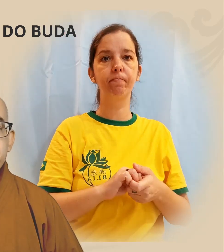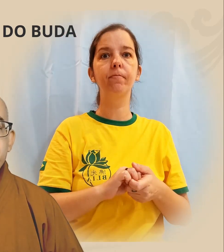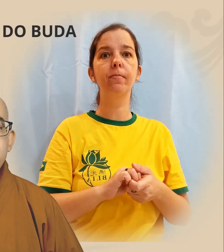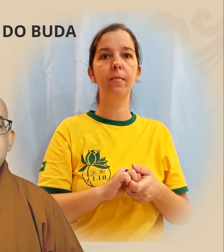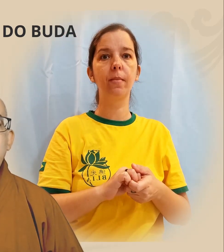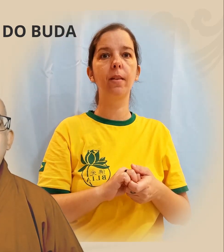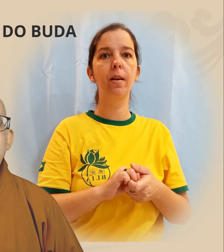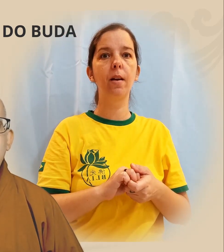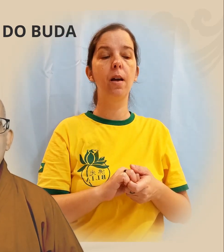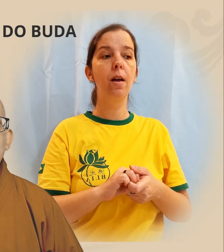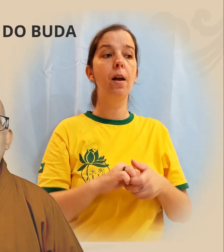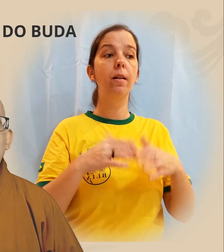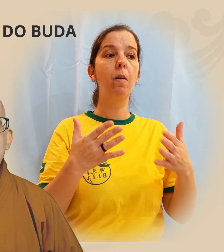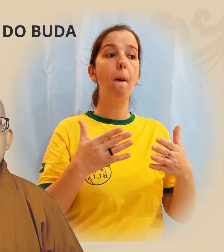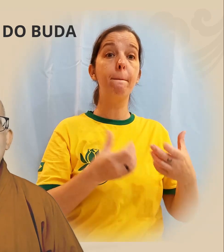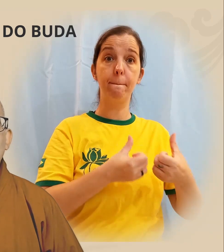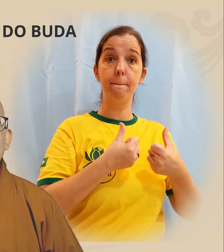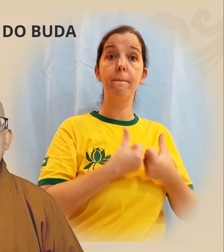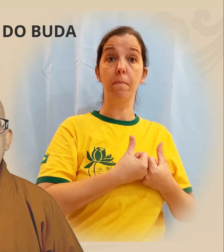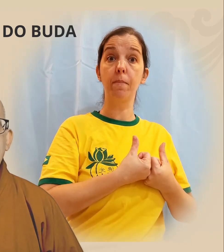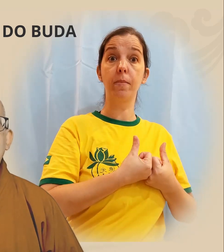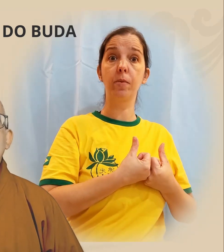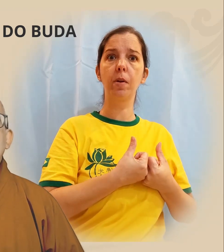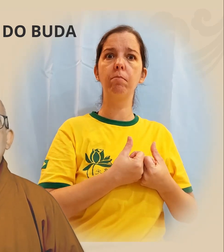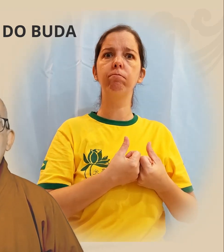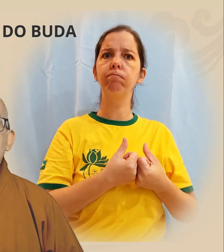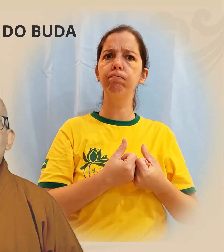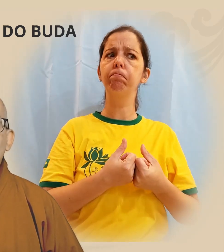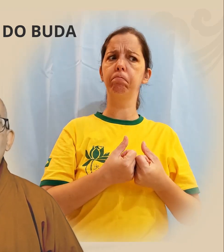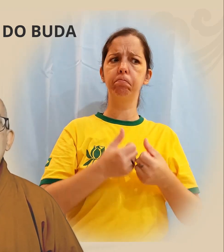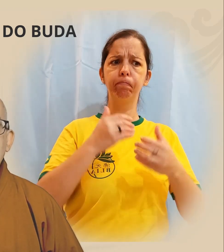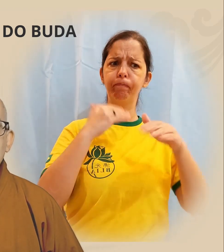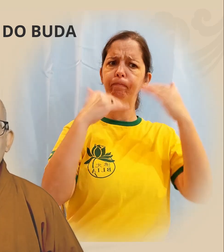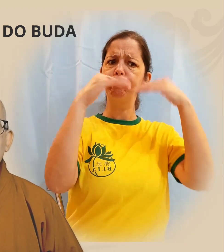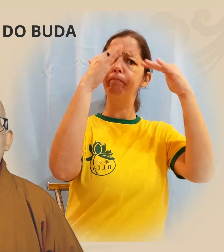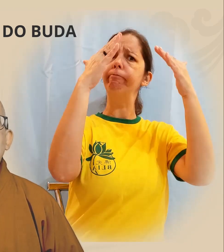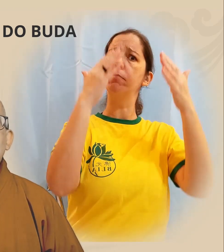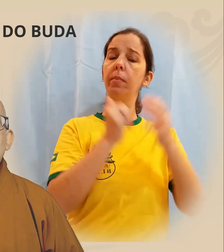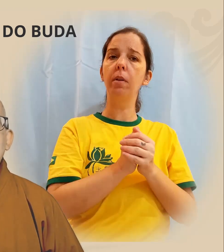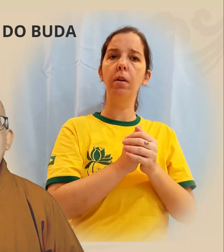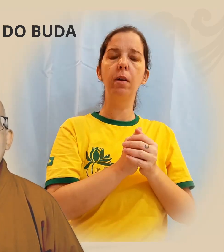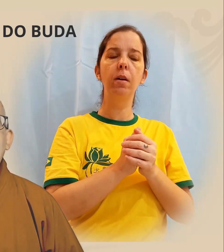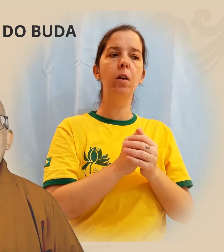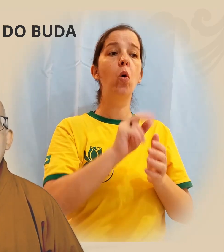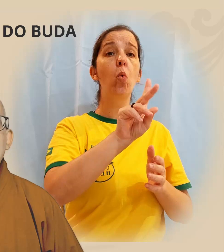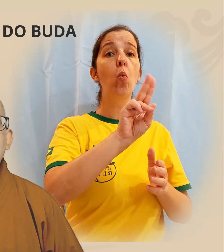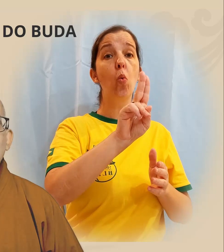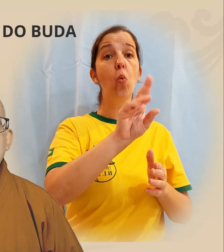eles. Isso fez com que, em pouco tempo,